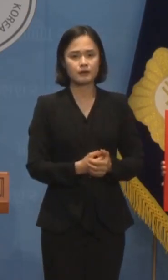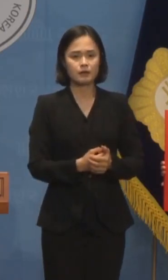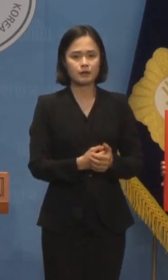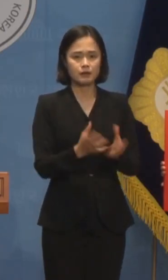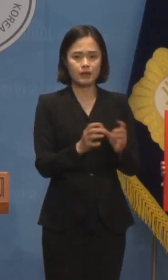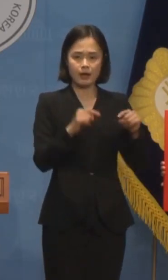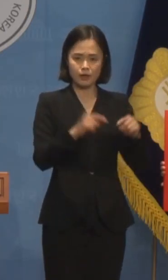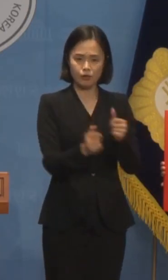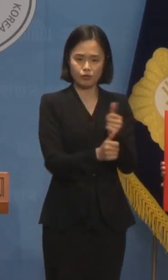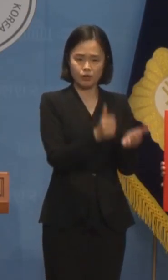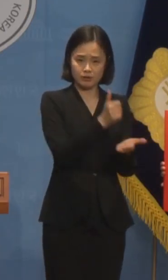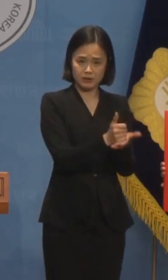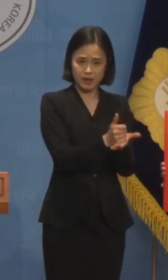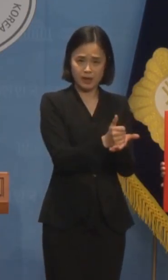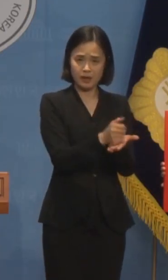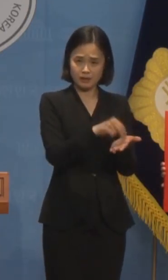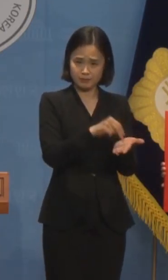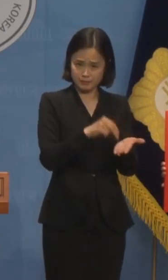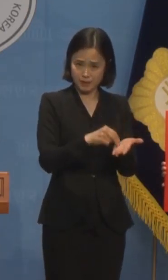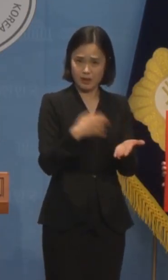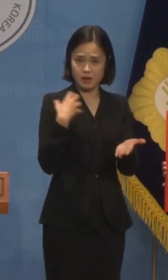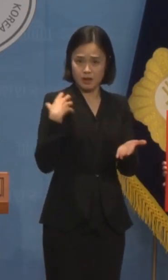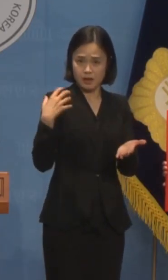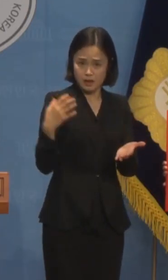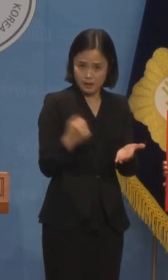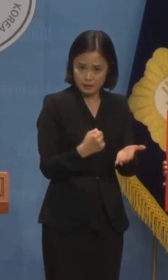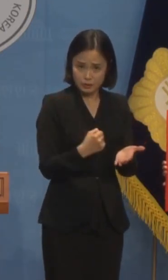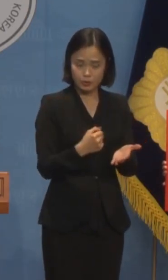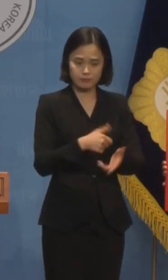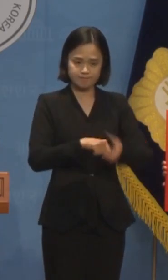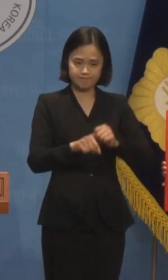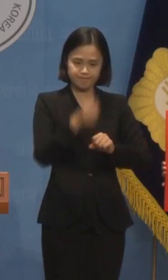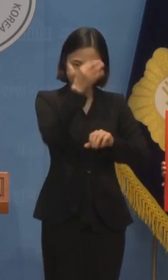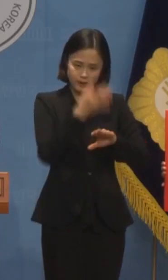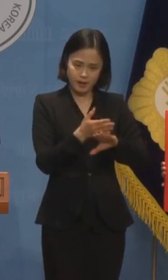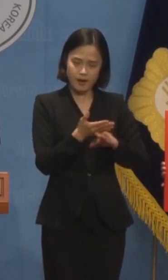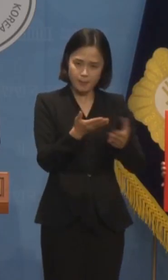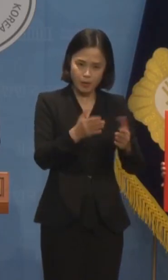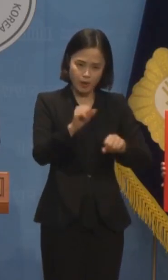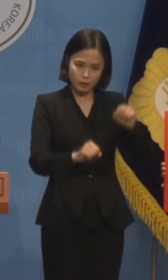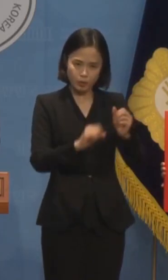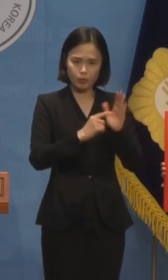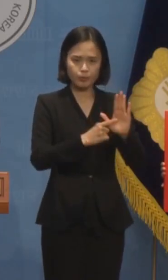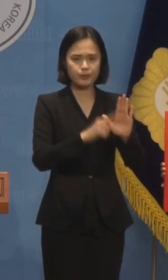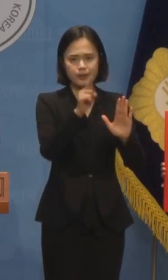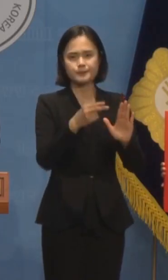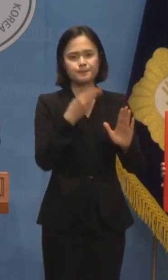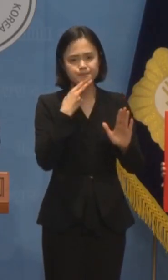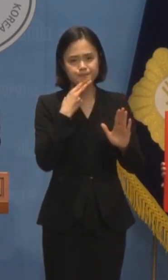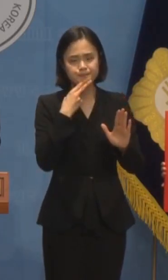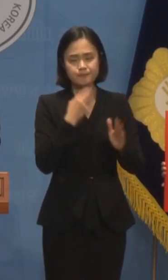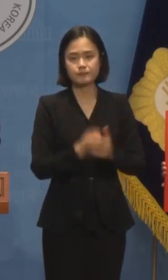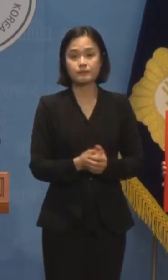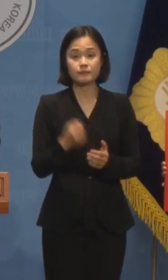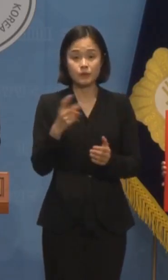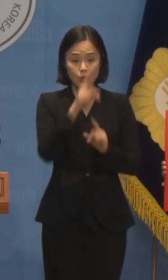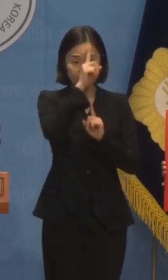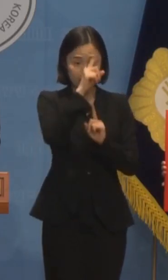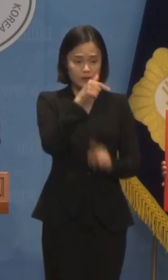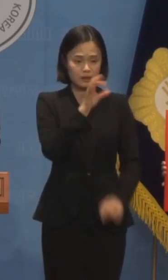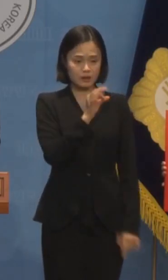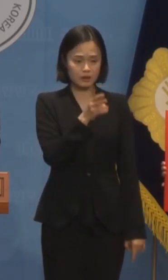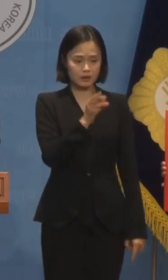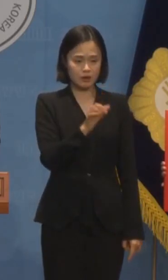적극적인 지원책이나 행동으로 옮긴 것은 조금도 없습니다. 또한 이러한 사건 가해자인 이영경